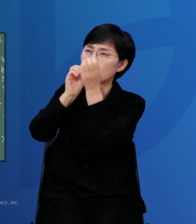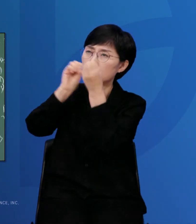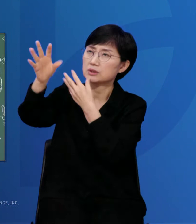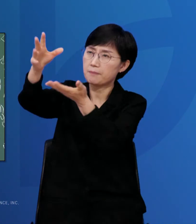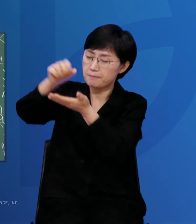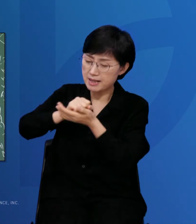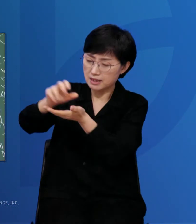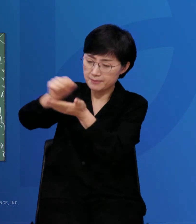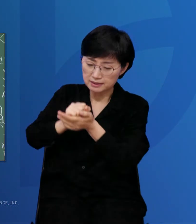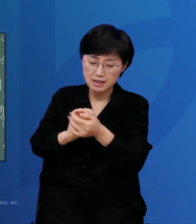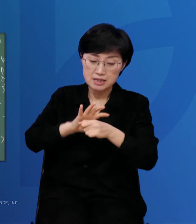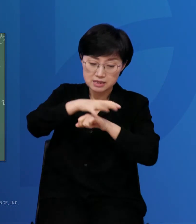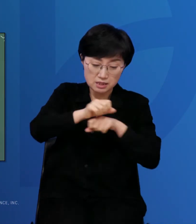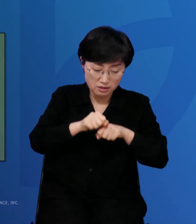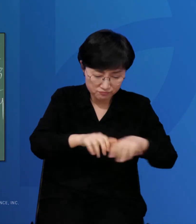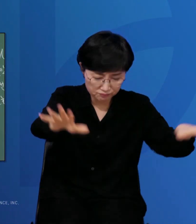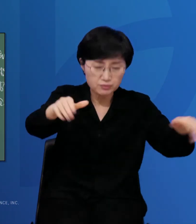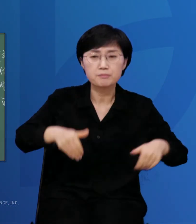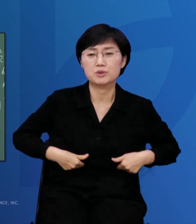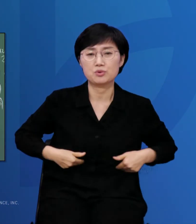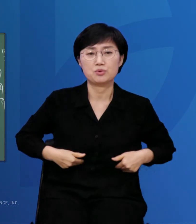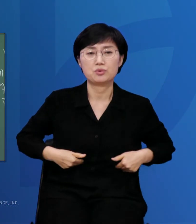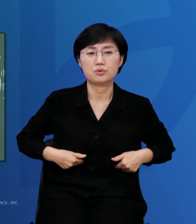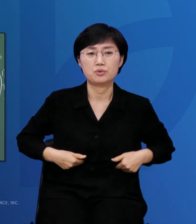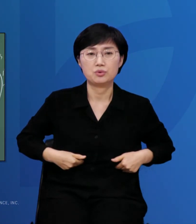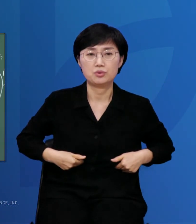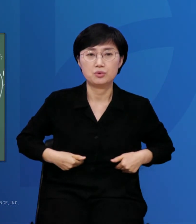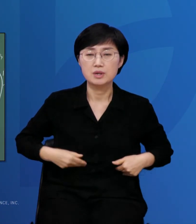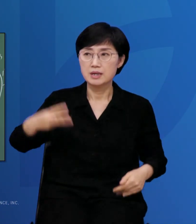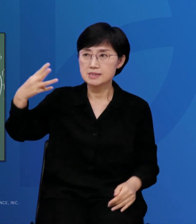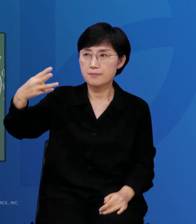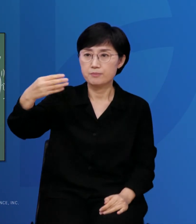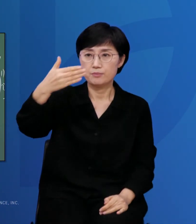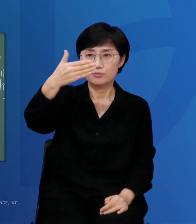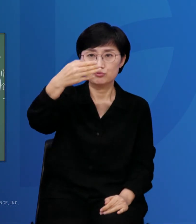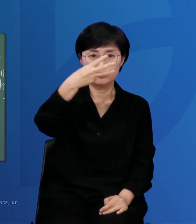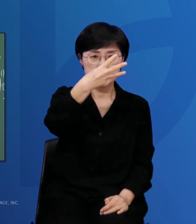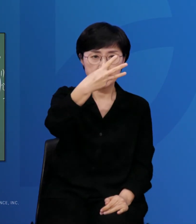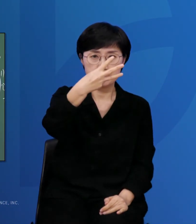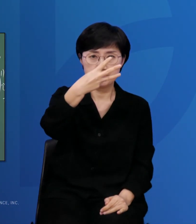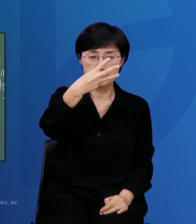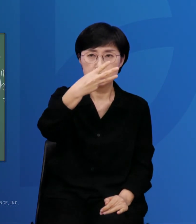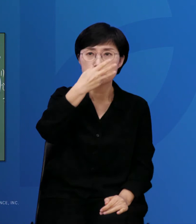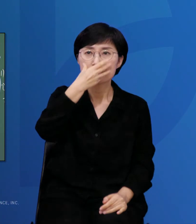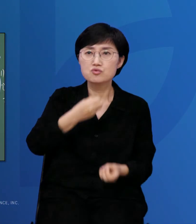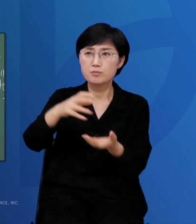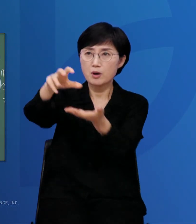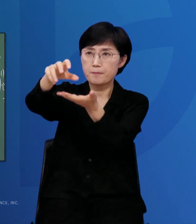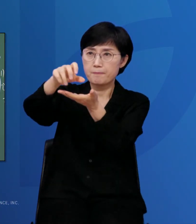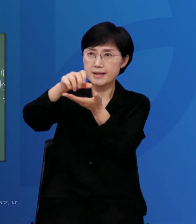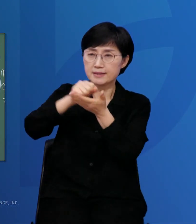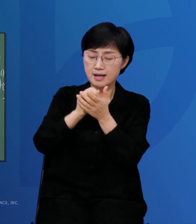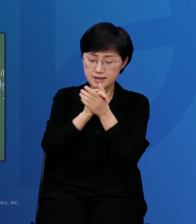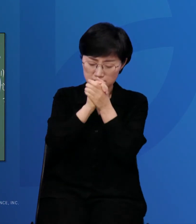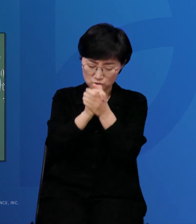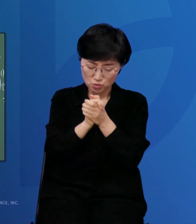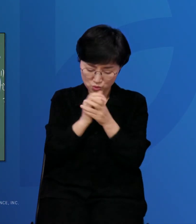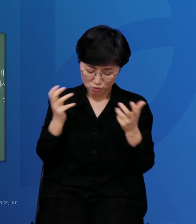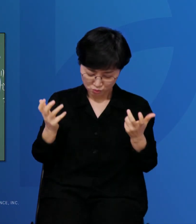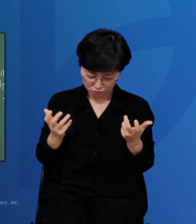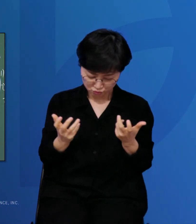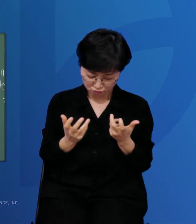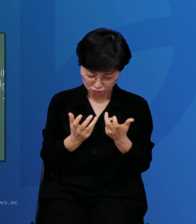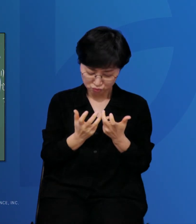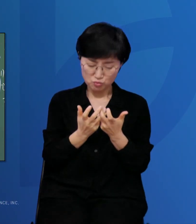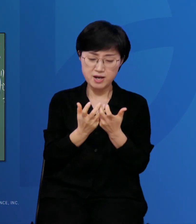不是我们喊几句口号，而是我们真的要蒙受应允救活世界。 이 축복을 여러분 누리고 있어야 건강도 있지. 건강 갑자기 어느 날 말이죠 뭐 있다가 없다가 이게 아니잖아요.